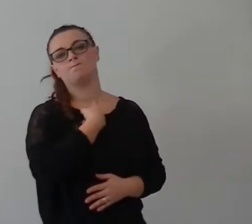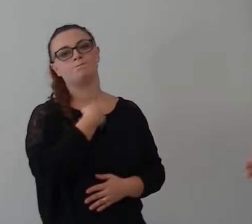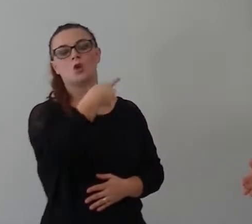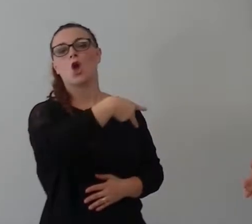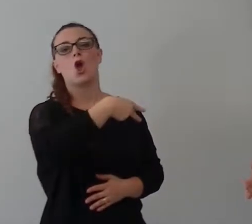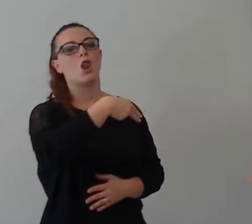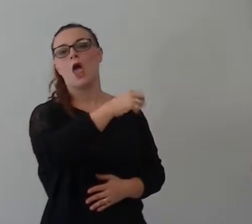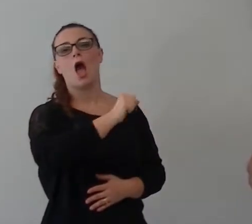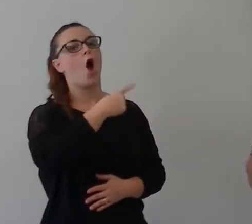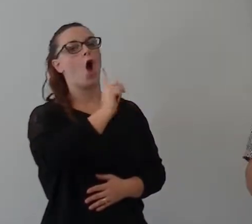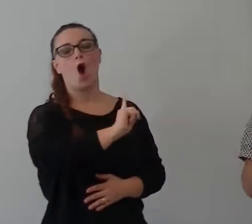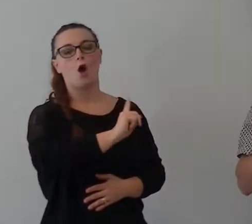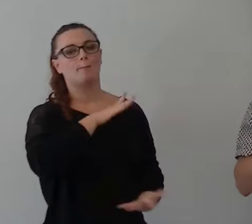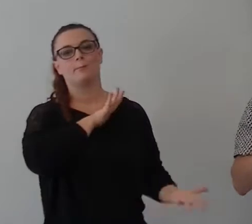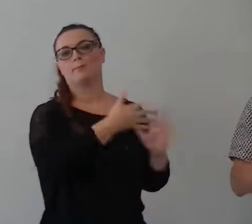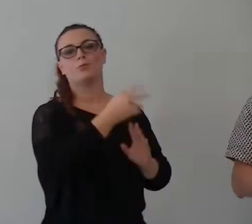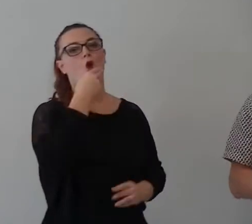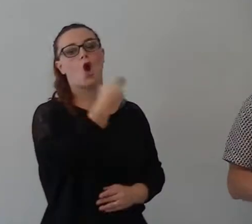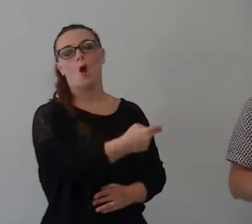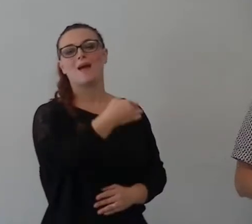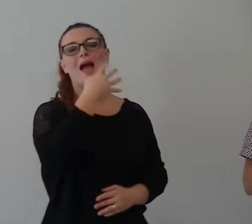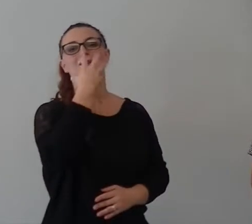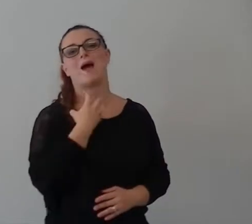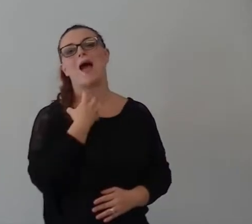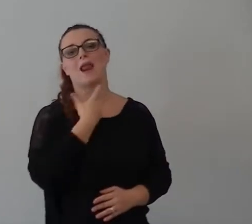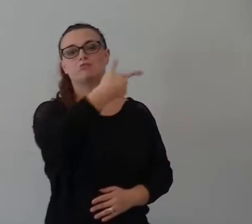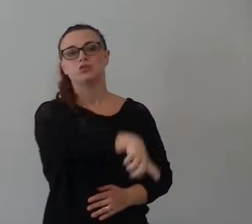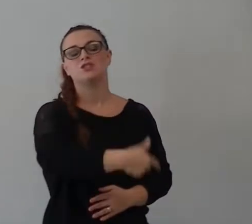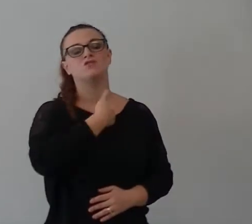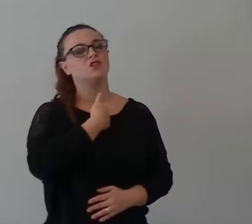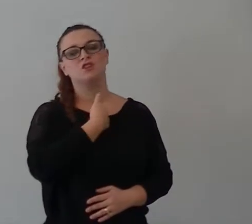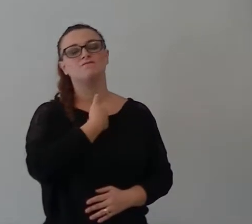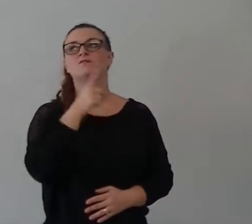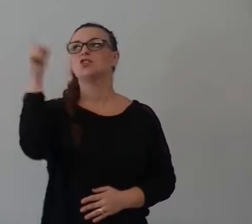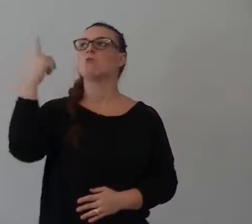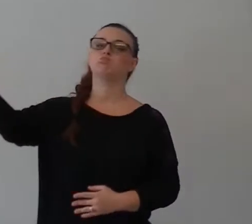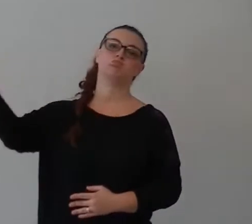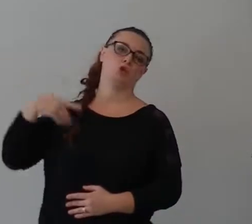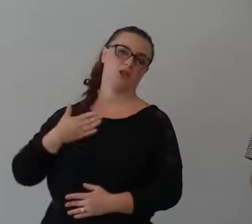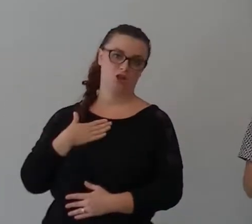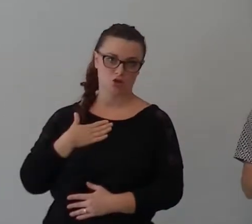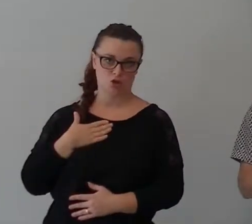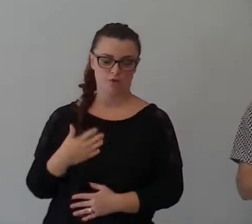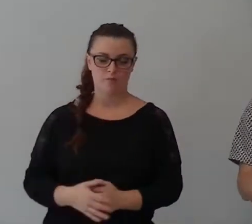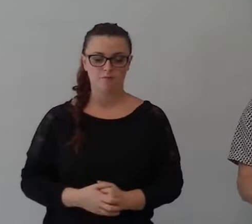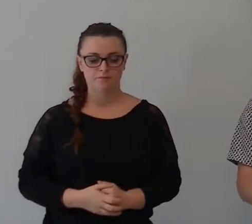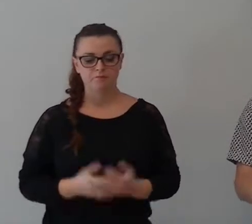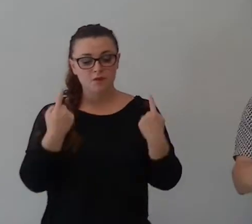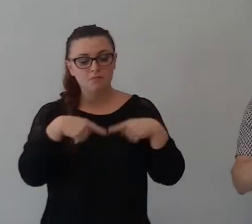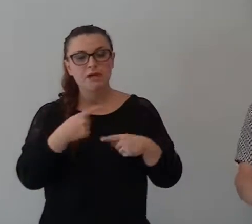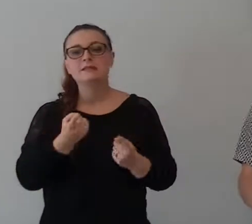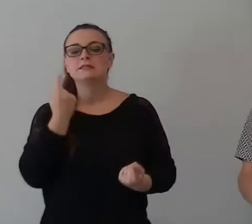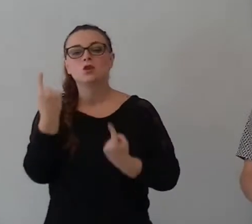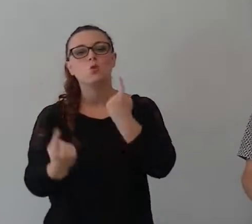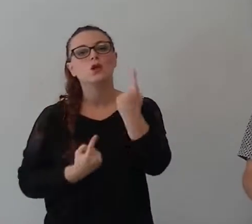chiamatemi amata, perché il Signore mi ha pesantemente punita. però vediamo che questa situazione